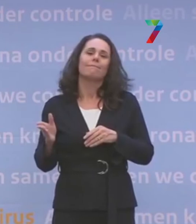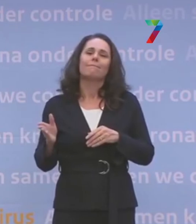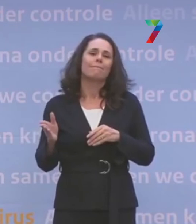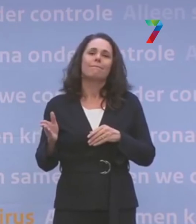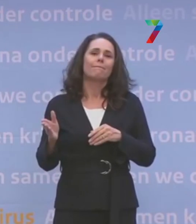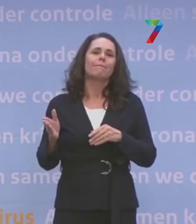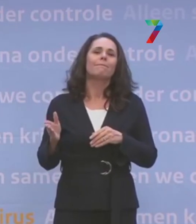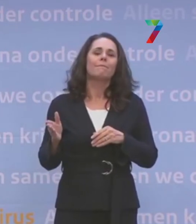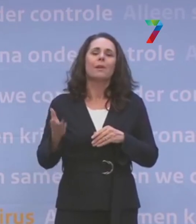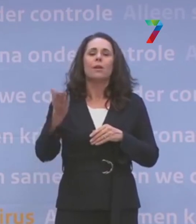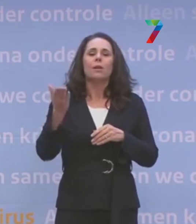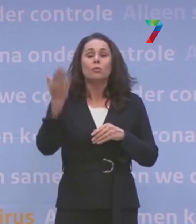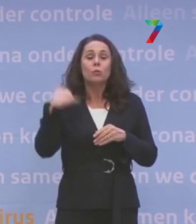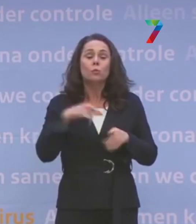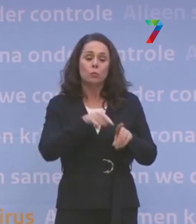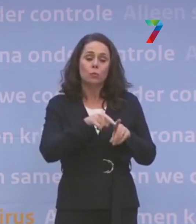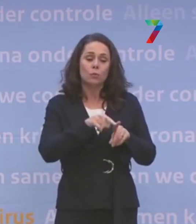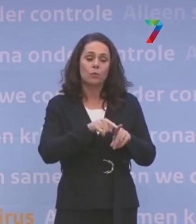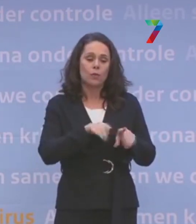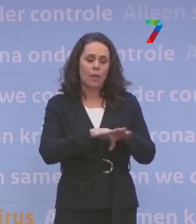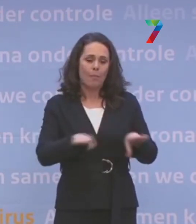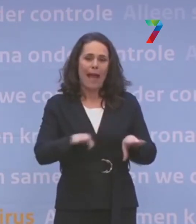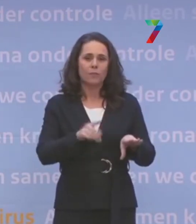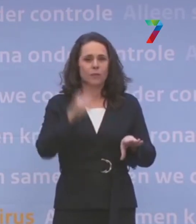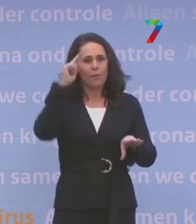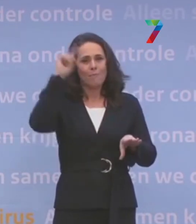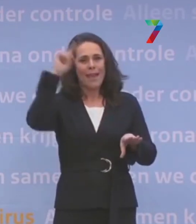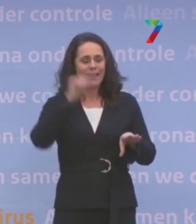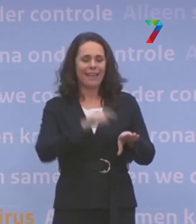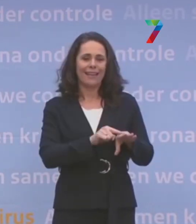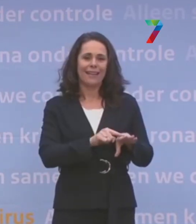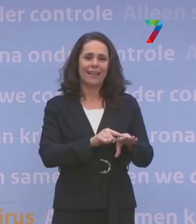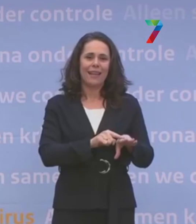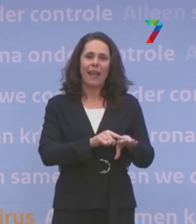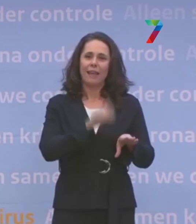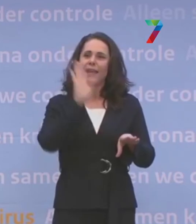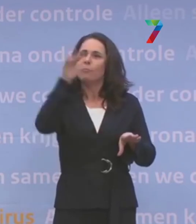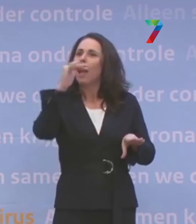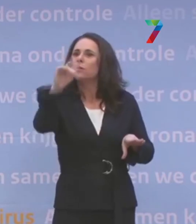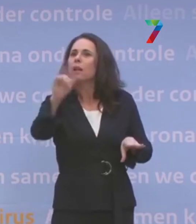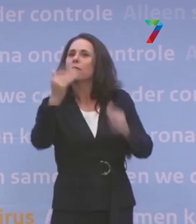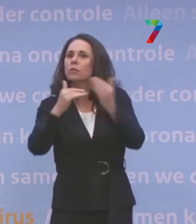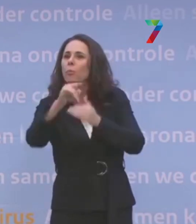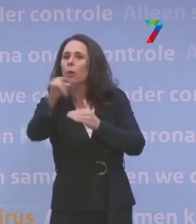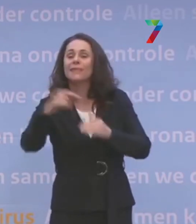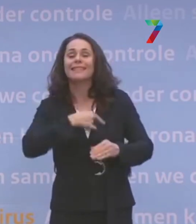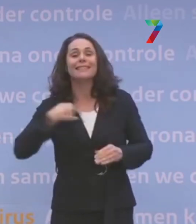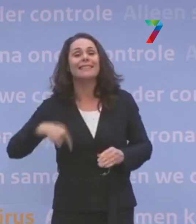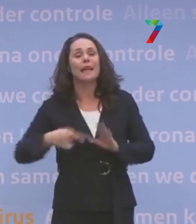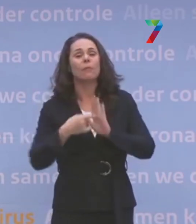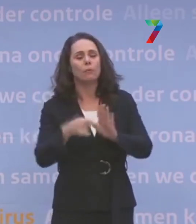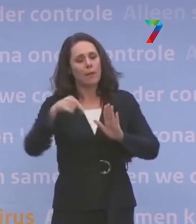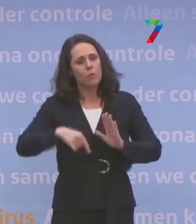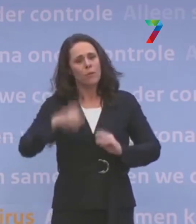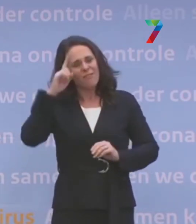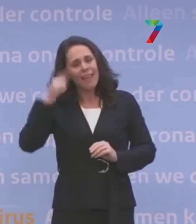het op basis van opvattingen bij de deskundigen in Nederland op basis van heel veel dingen ook die in het buitenland gebeurden, bijvoorbeeld in China. Inmiddels weten we natuurlijk veel meer.